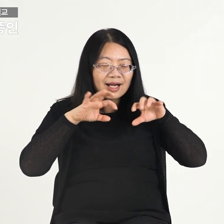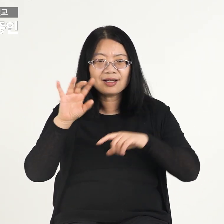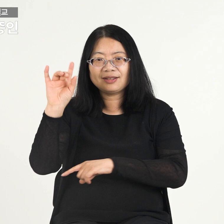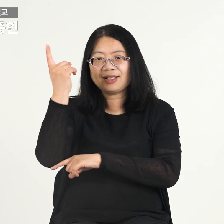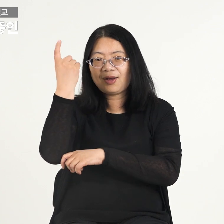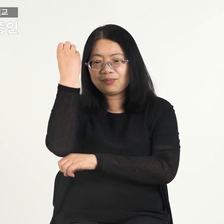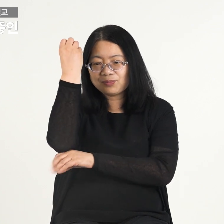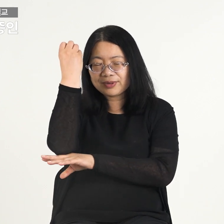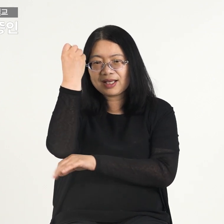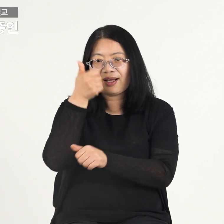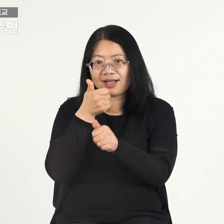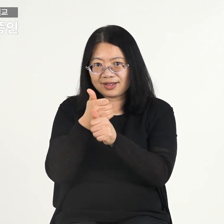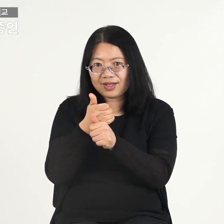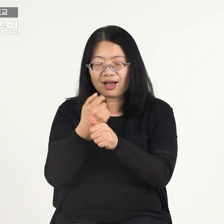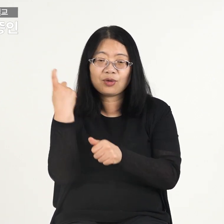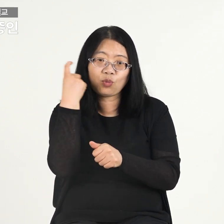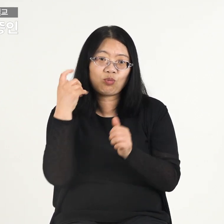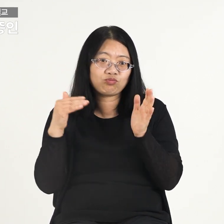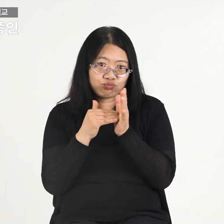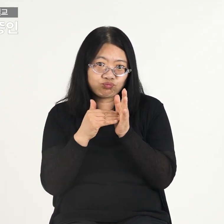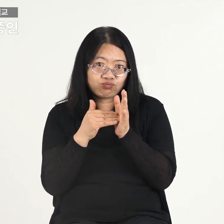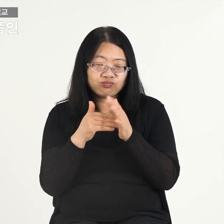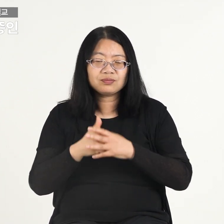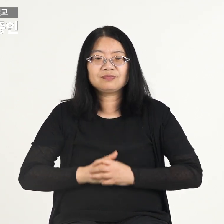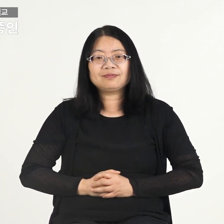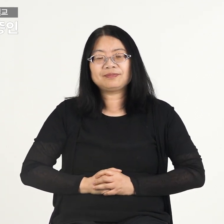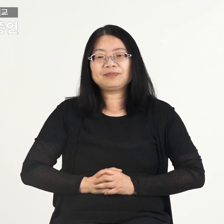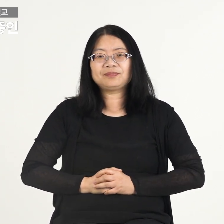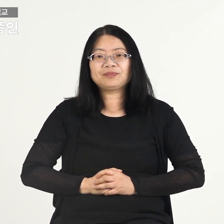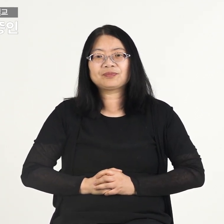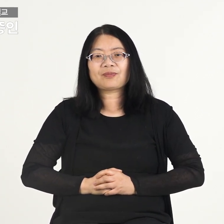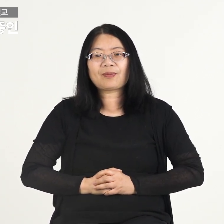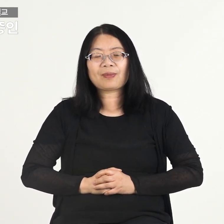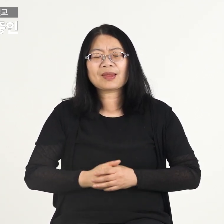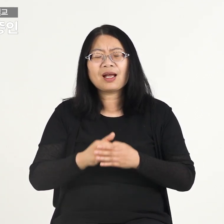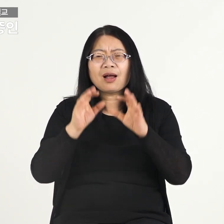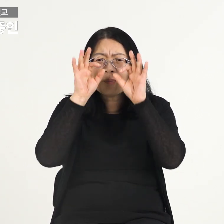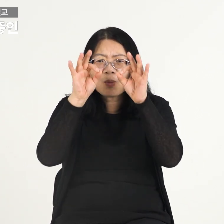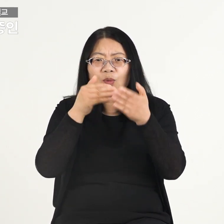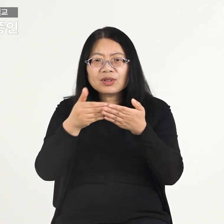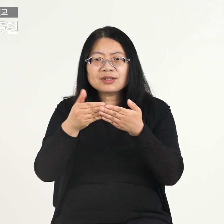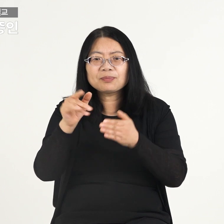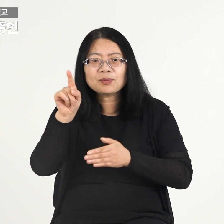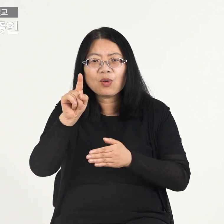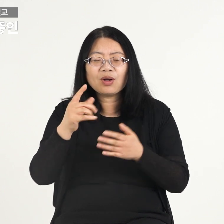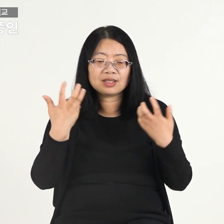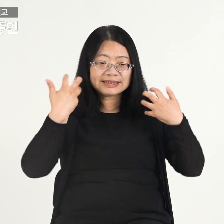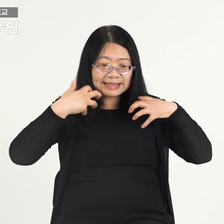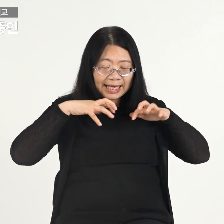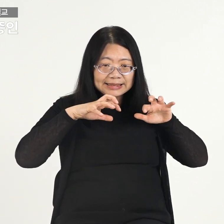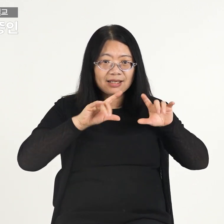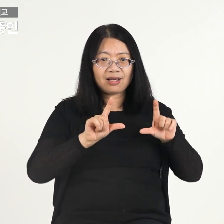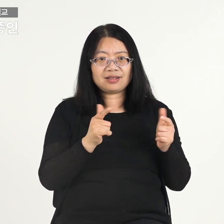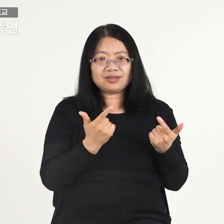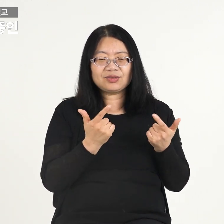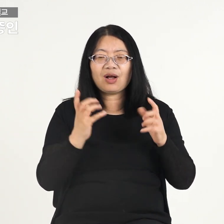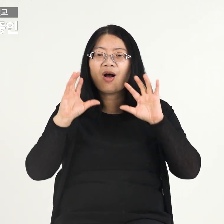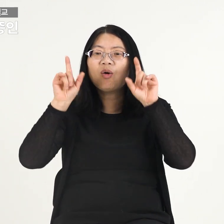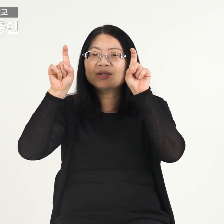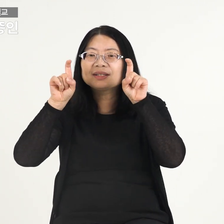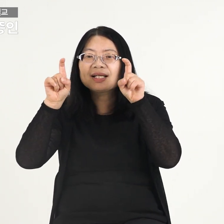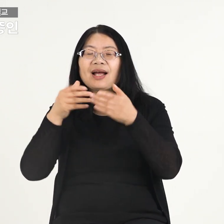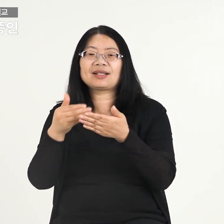이겼다라고 분명 소리를 들었는데 본 그림은 사자 그림이 아니라 어린